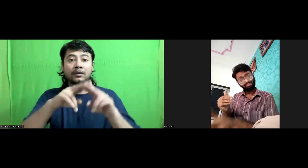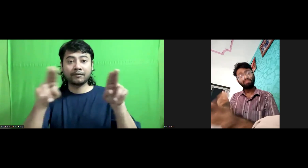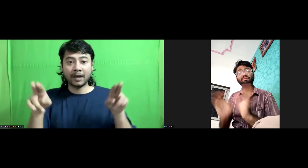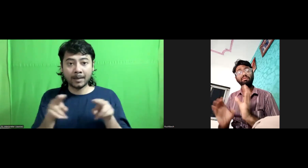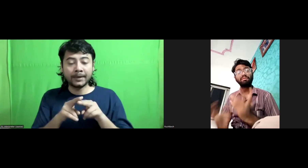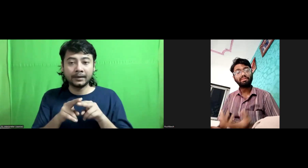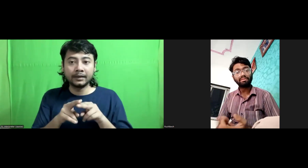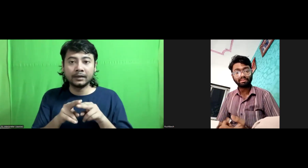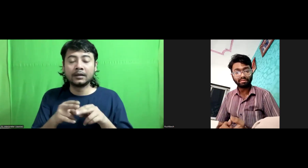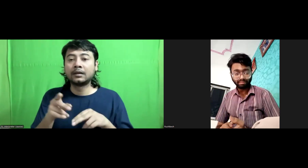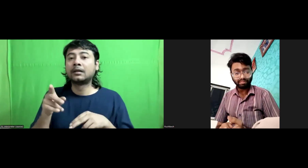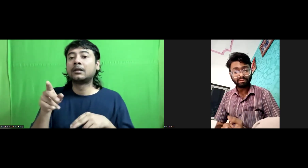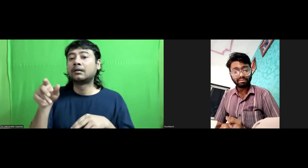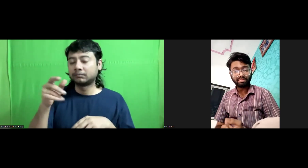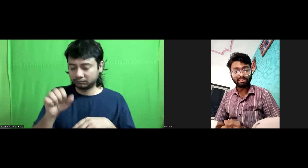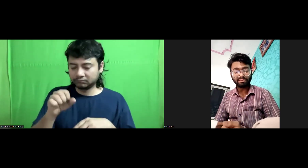व्हेनेवर